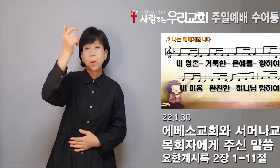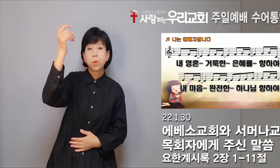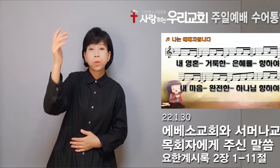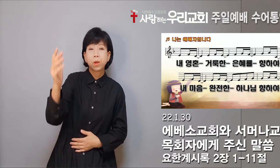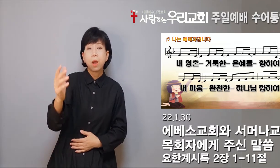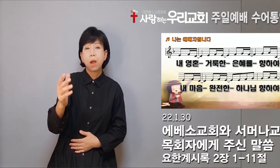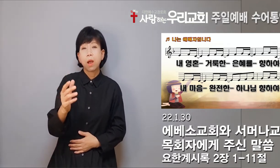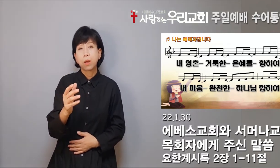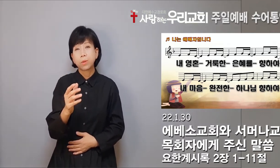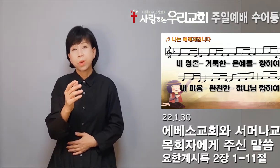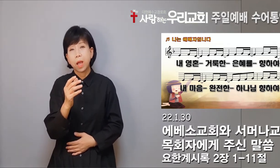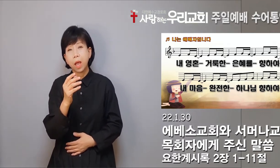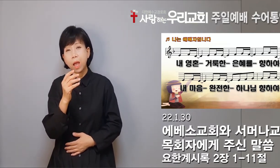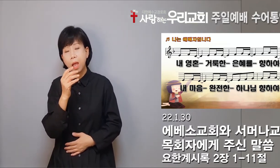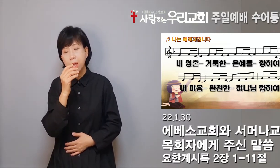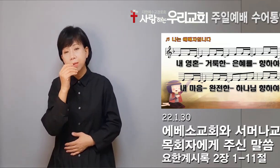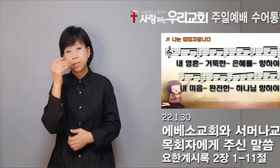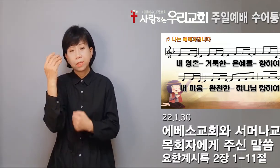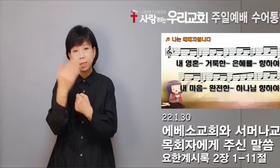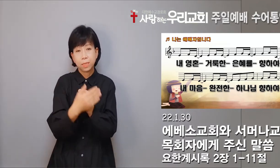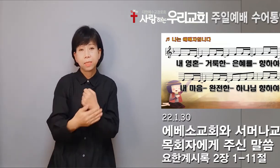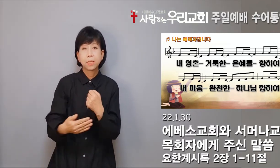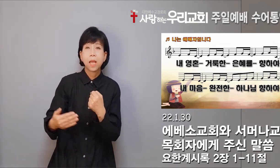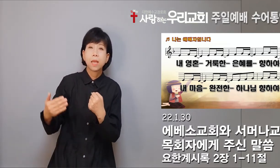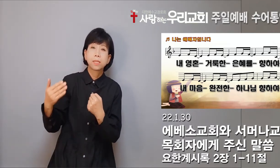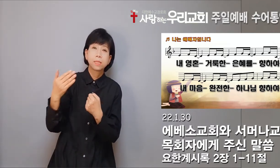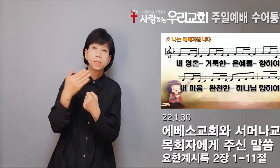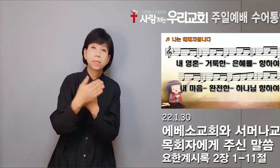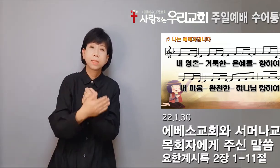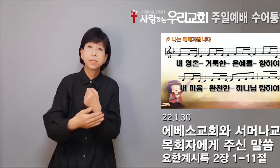내 영혼 거룩한